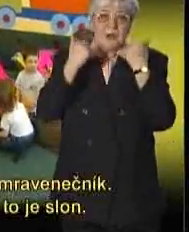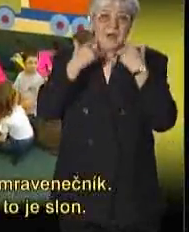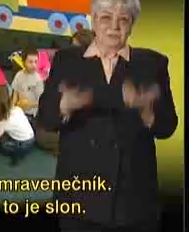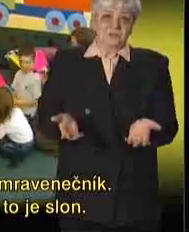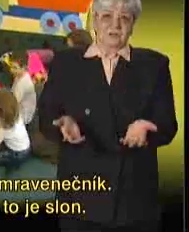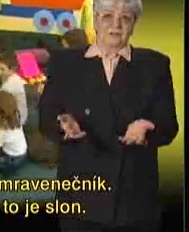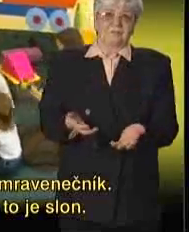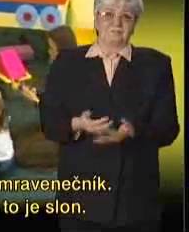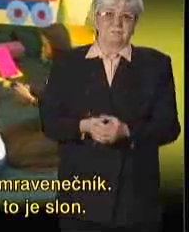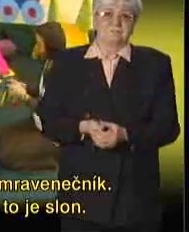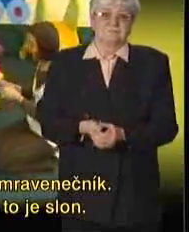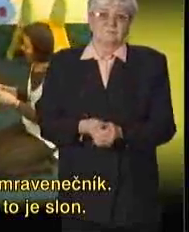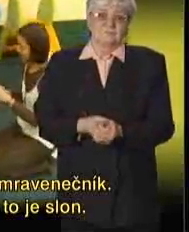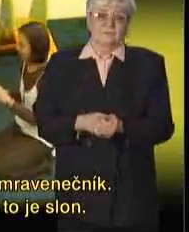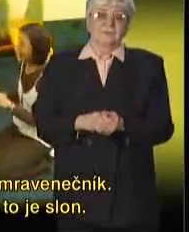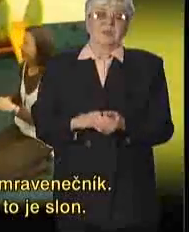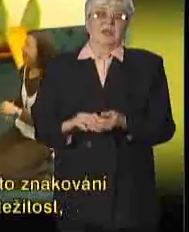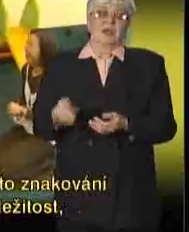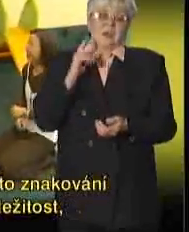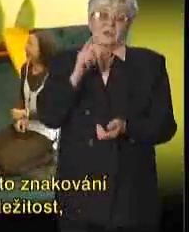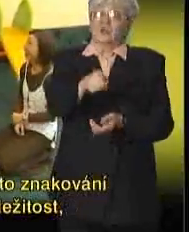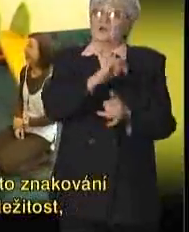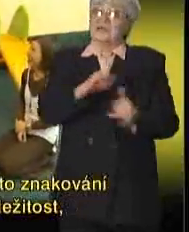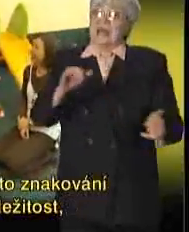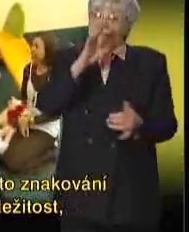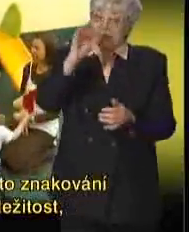nějaký mravenečný. Ne, mami, to je slon, koukej.